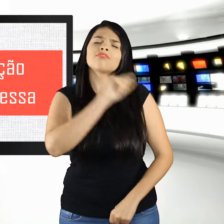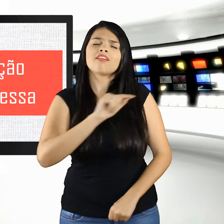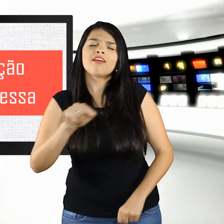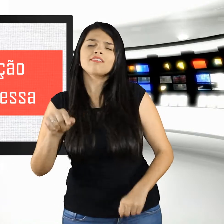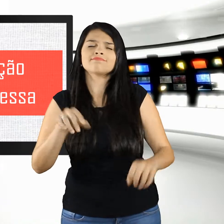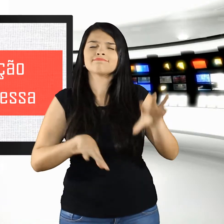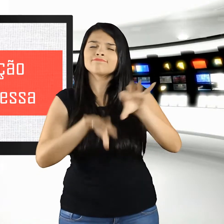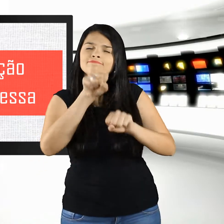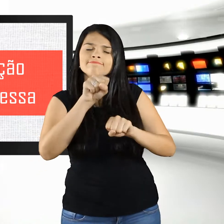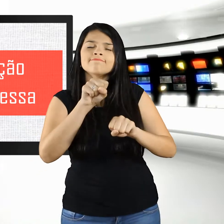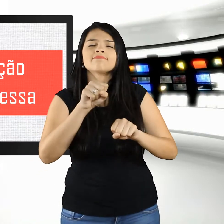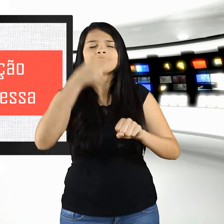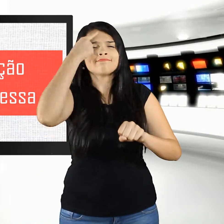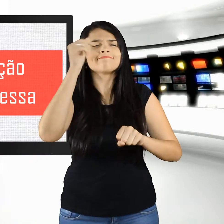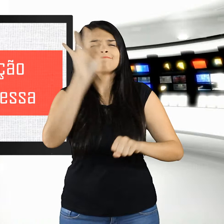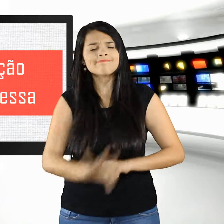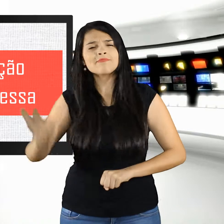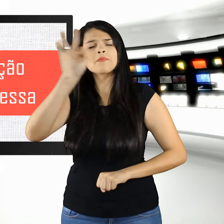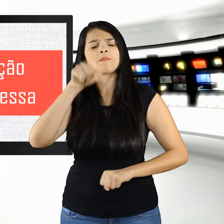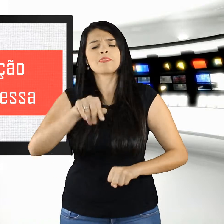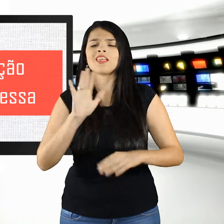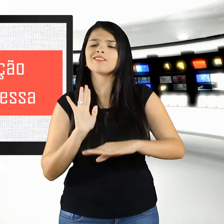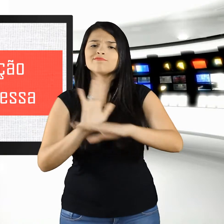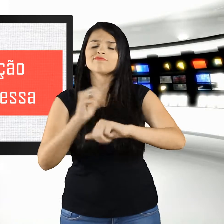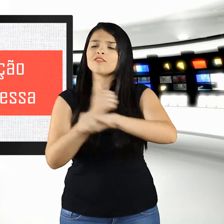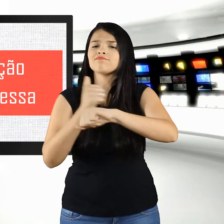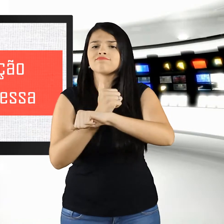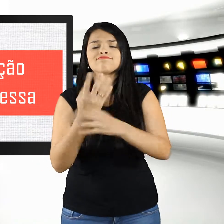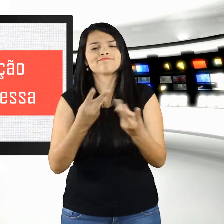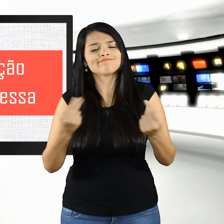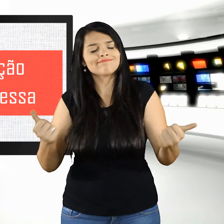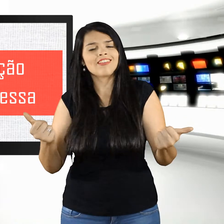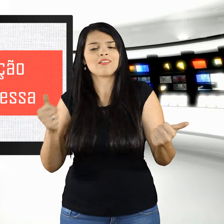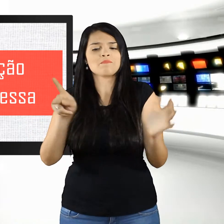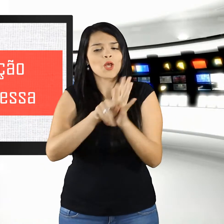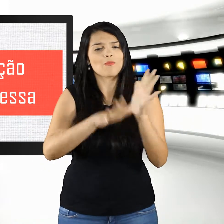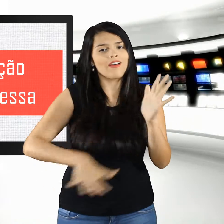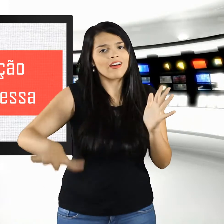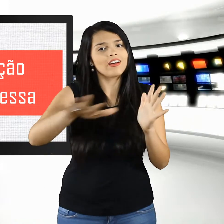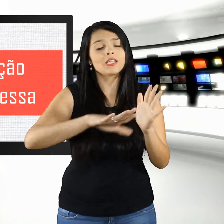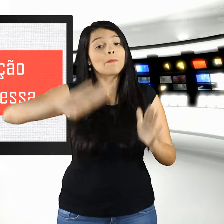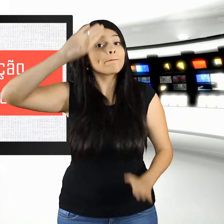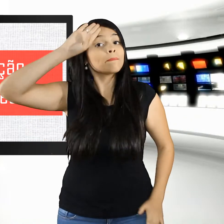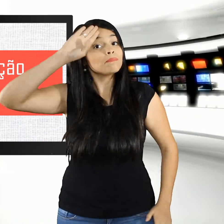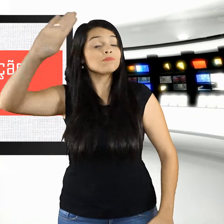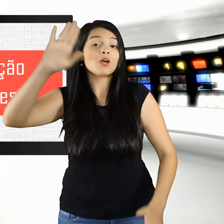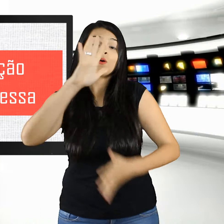avalia, pretendem formar profissionais da área com a devida qualificação, especialmente os professores de Libras, os